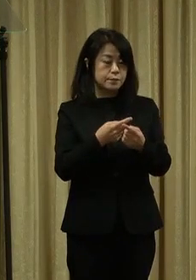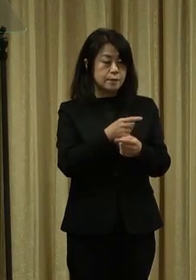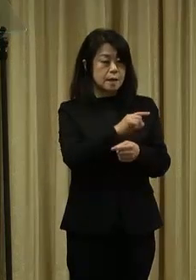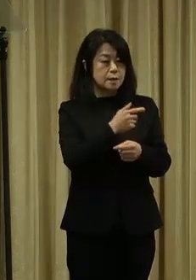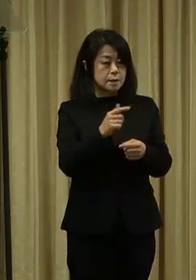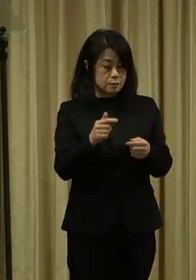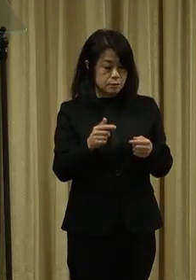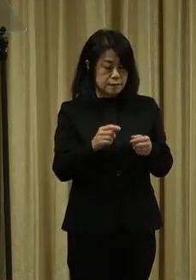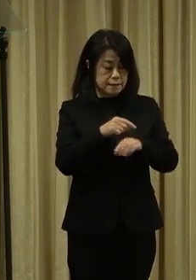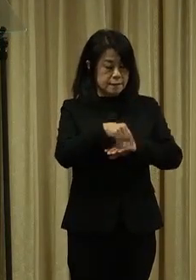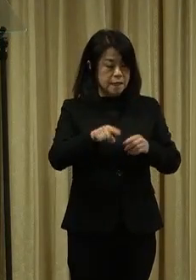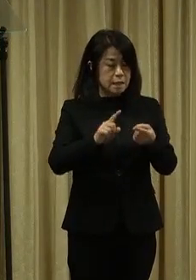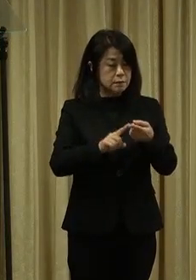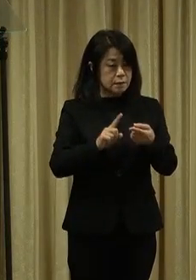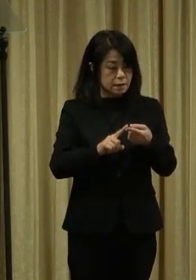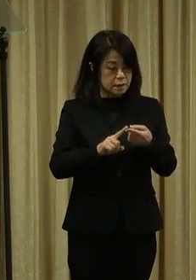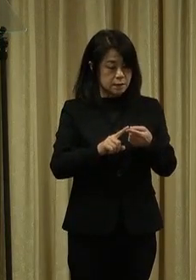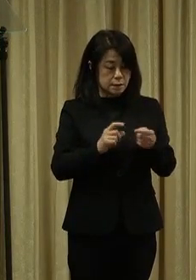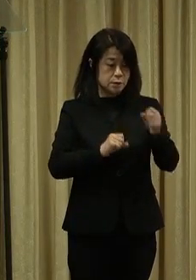画的に取り組みます。